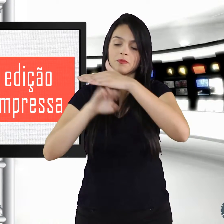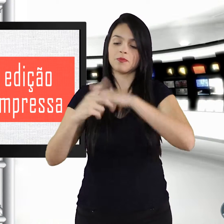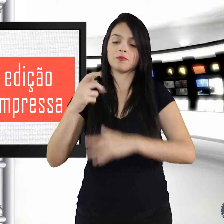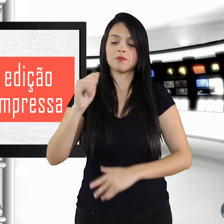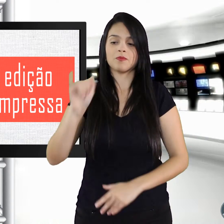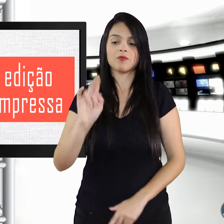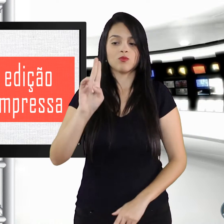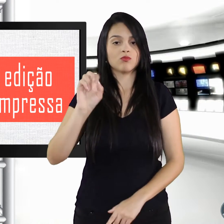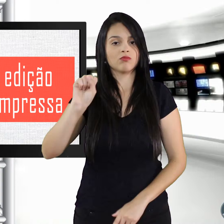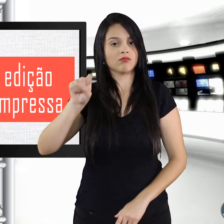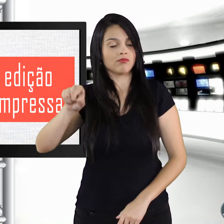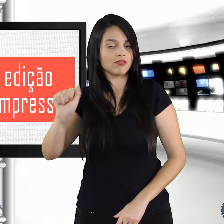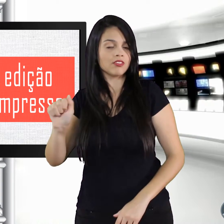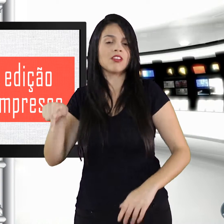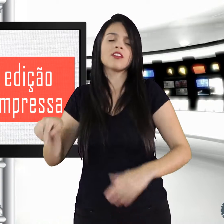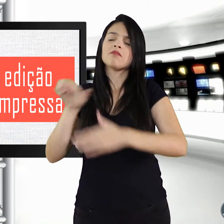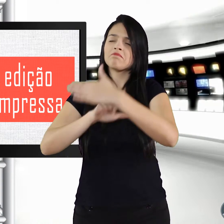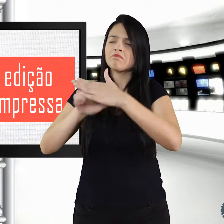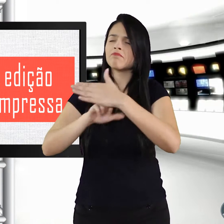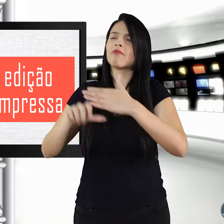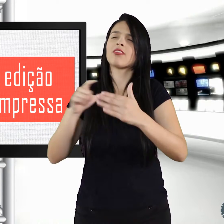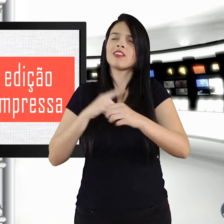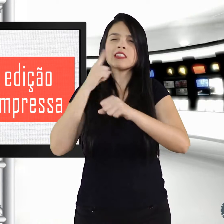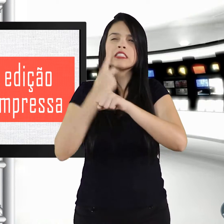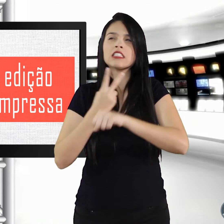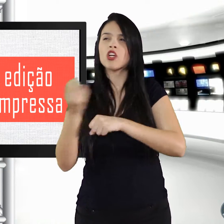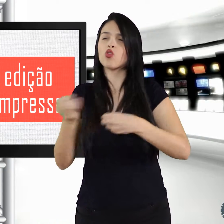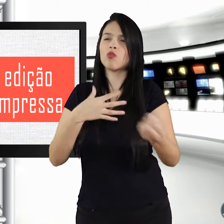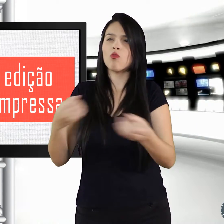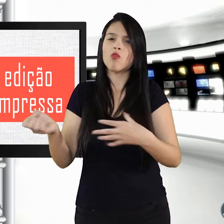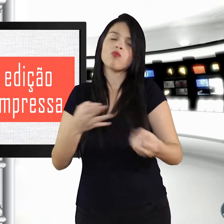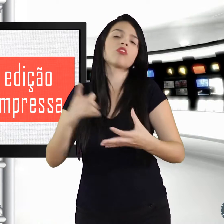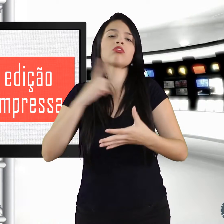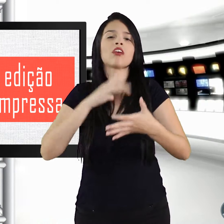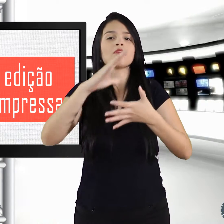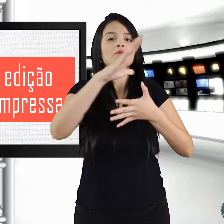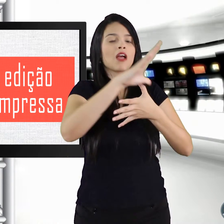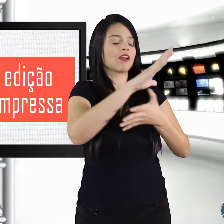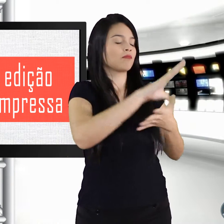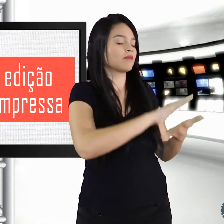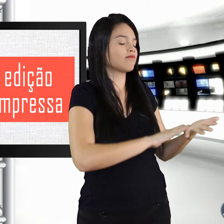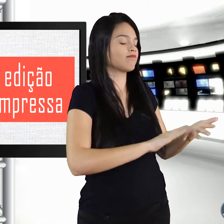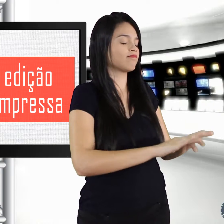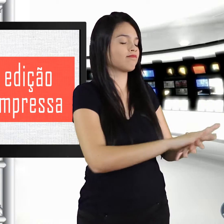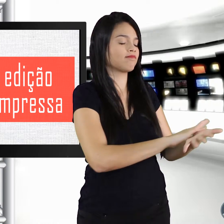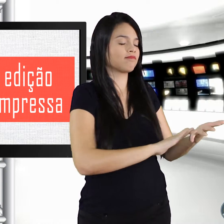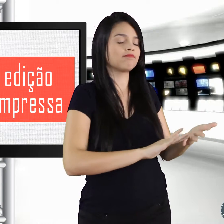que a empresa tem procurado inovar com o desenvolvimento de mapas táteis diferenciados, sonoros, reproduções